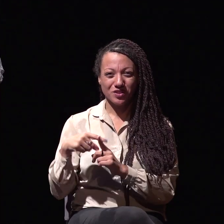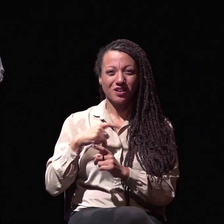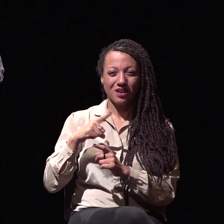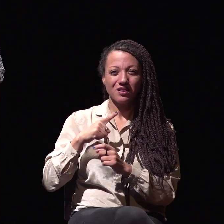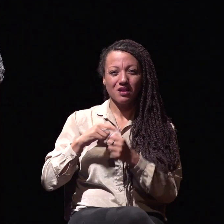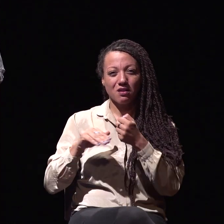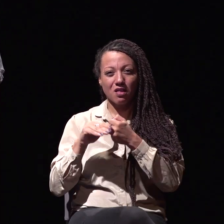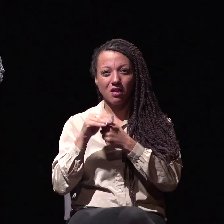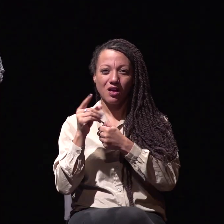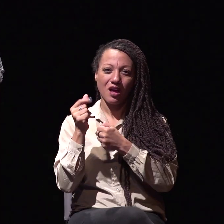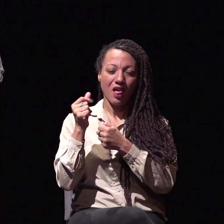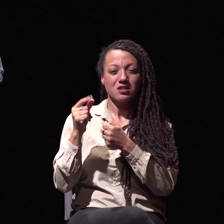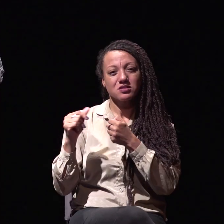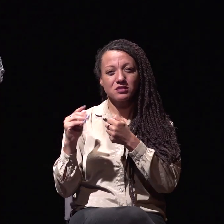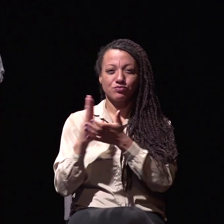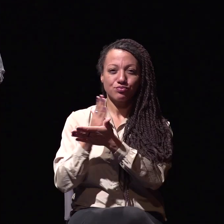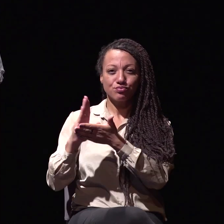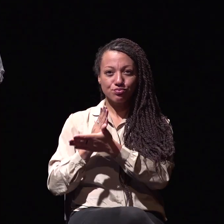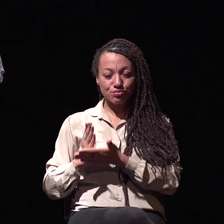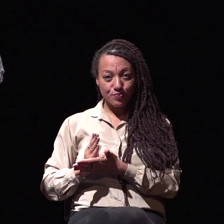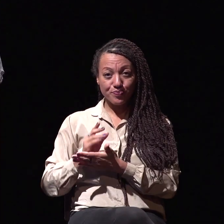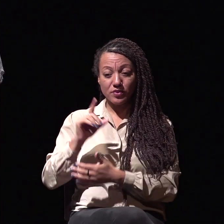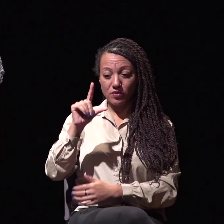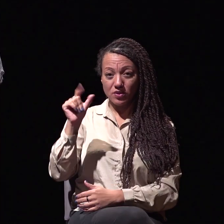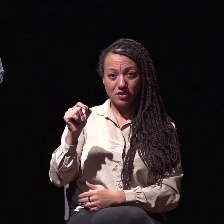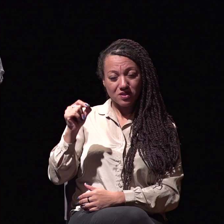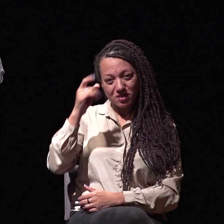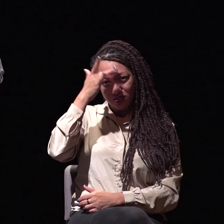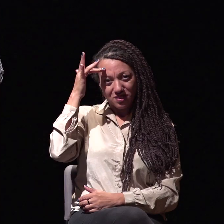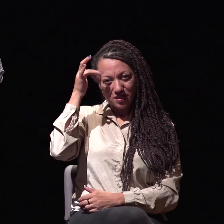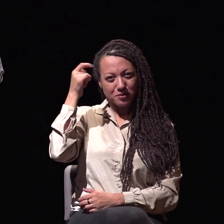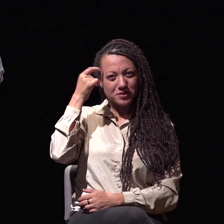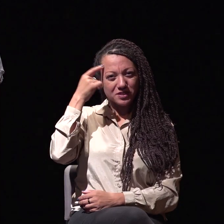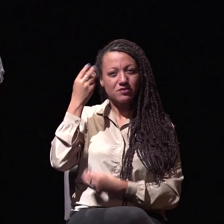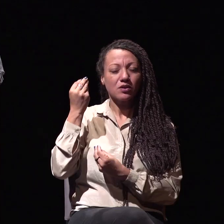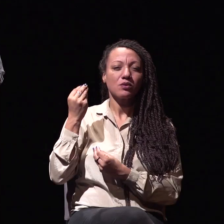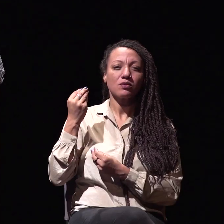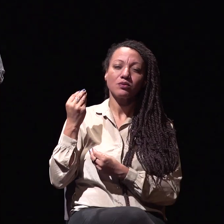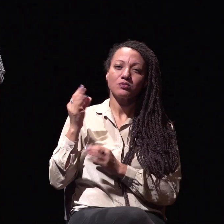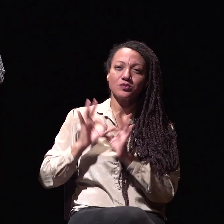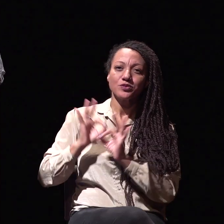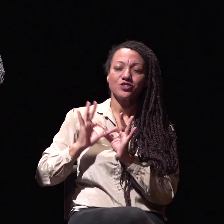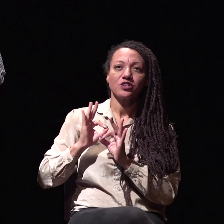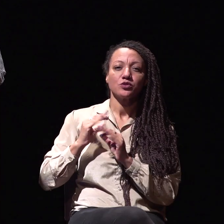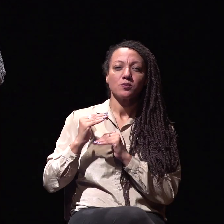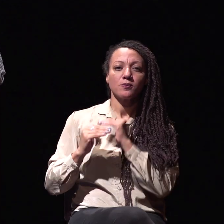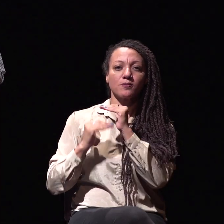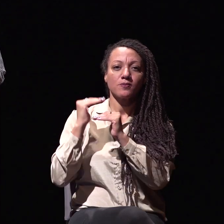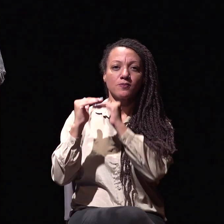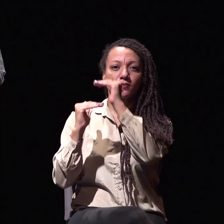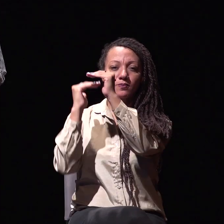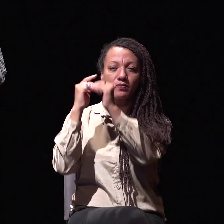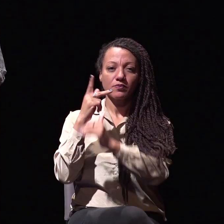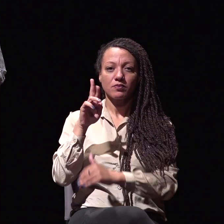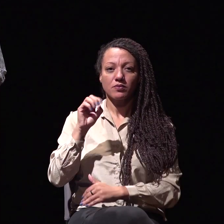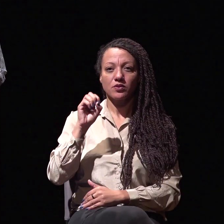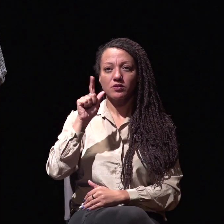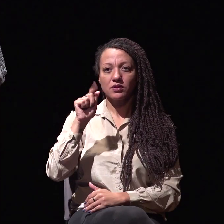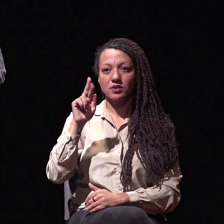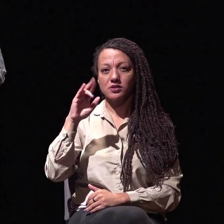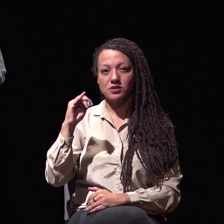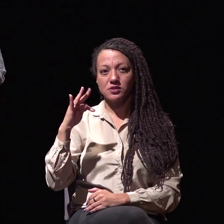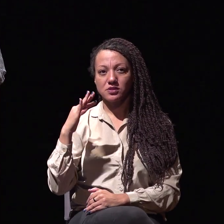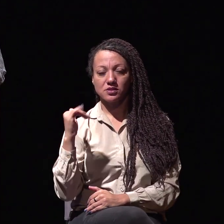os intelectuais italianos de vanguarda, a saída seria imaginar um processo progressista, renovador, que decantasse do